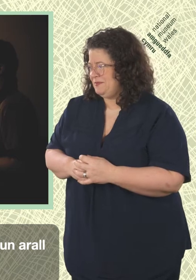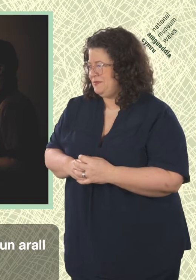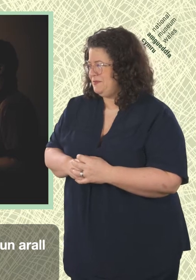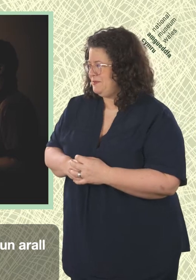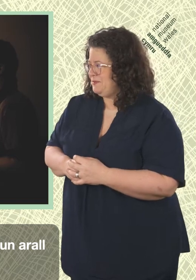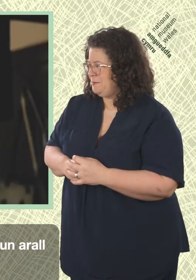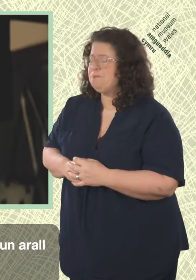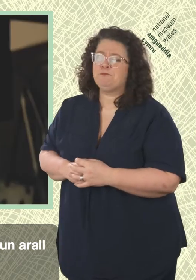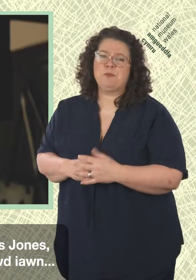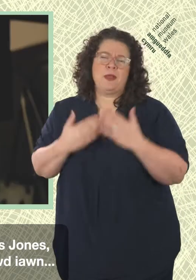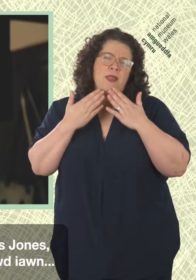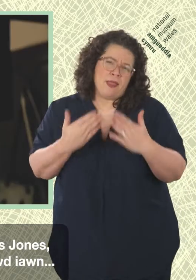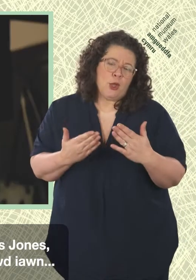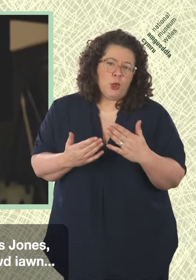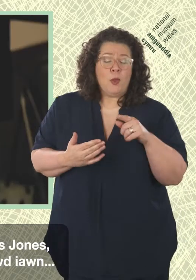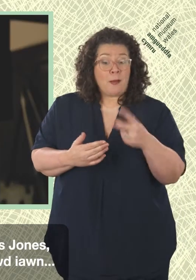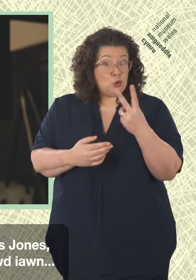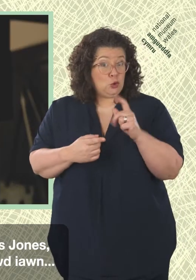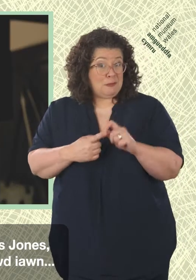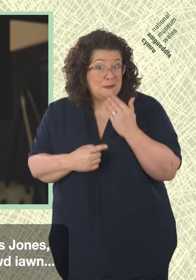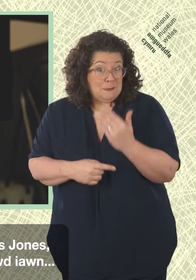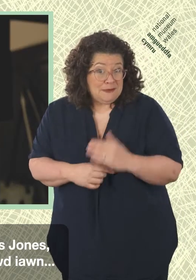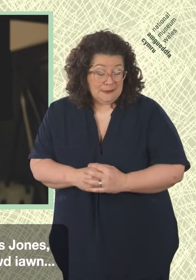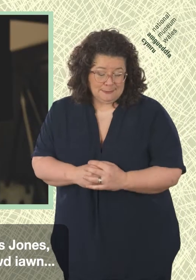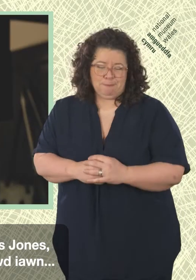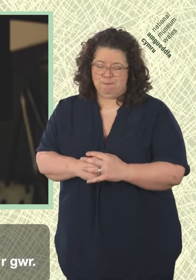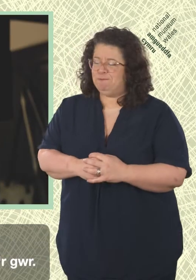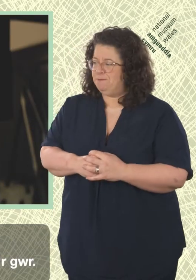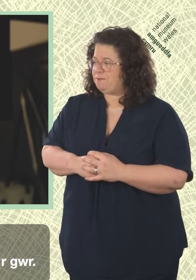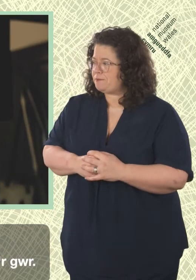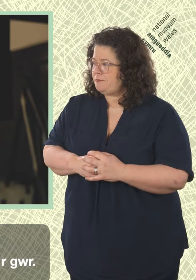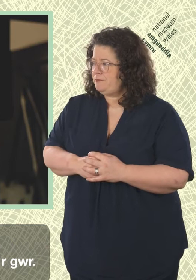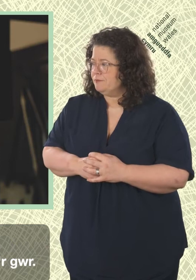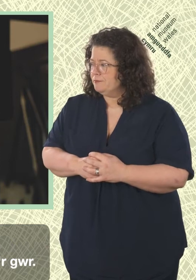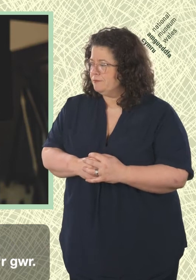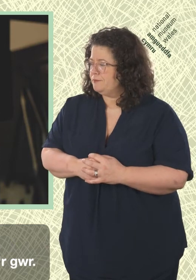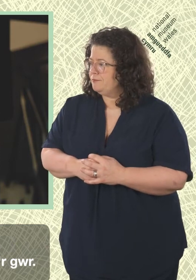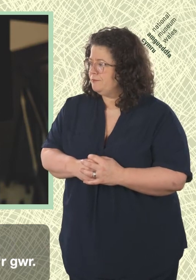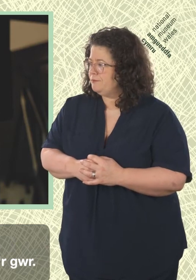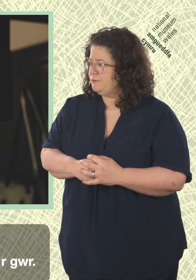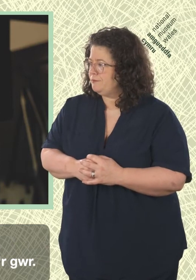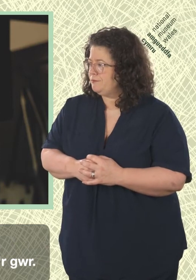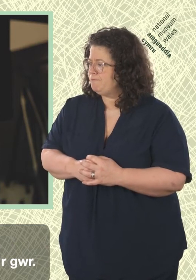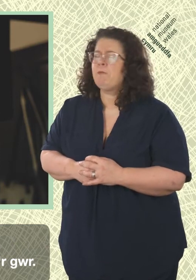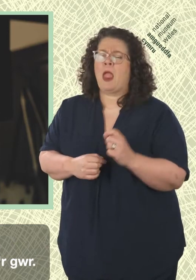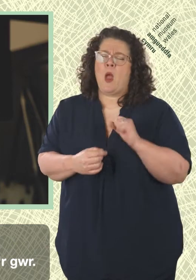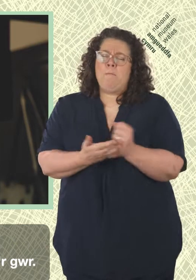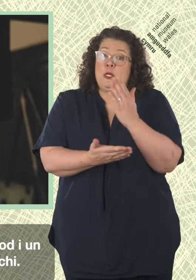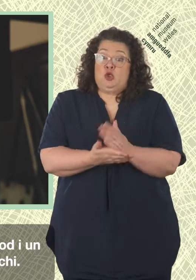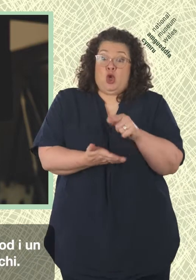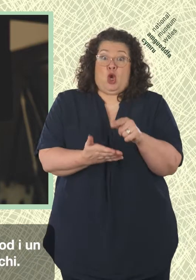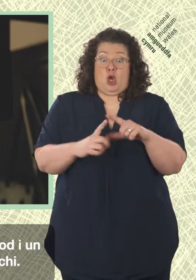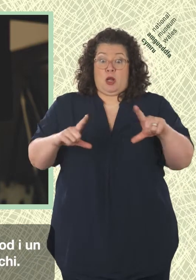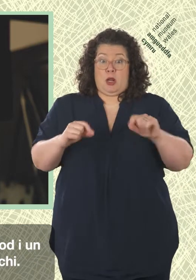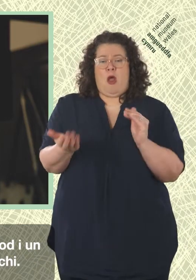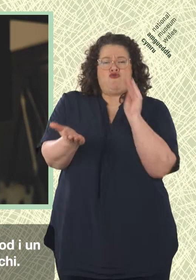cyn hir. Wel, chi'n gwybod, Mrs Jones, dylsech chi fod yn brawd iawn o John bach. Mae e'n gredit i chi a'r gŵr. Ac